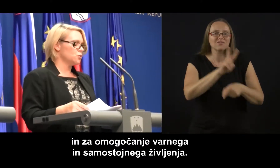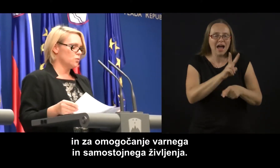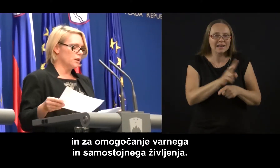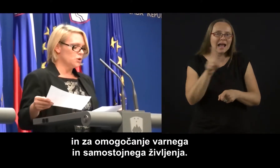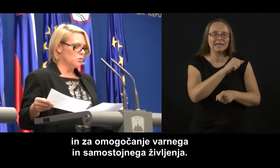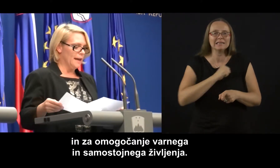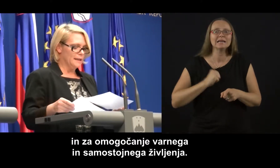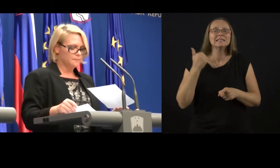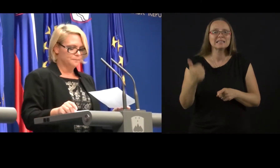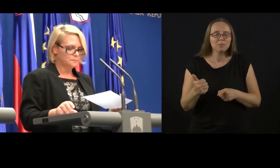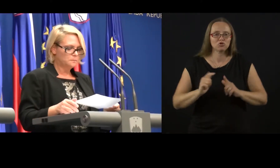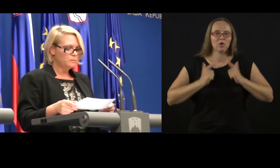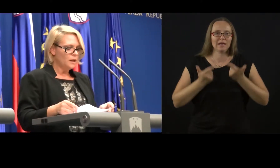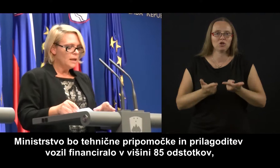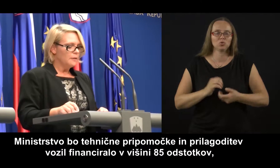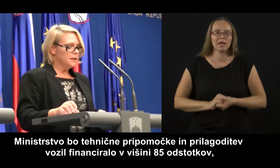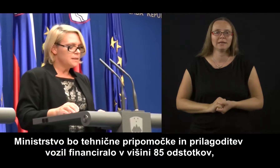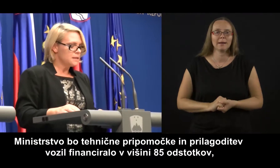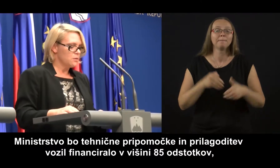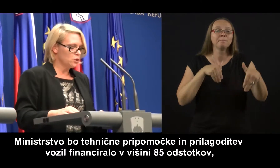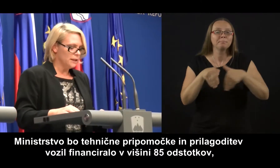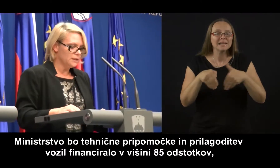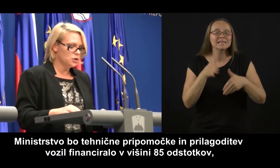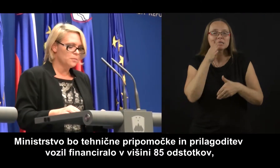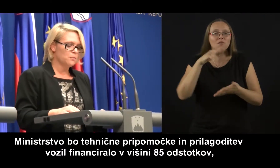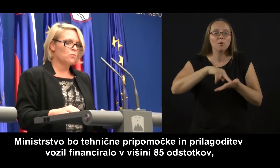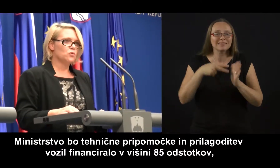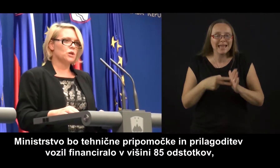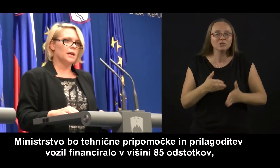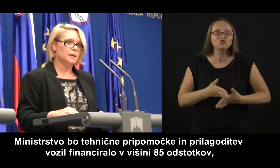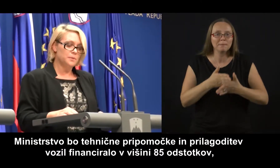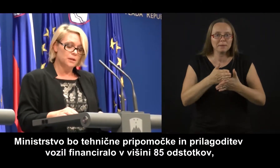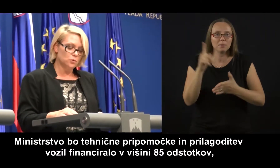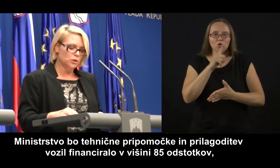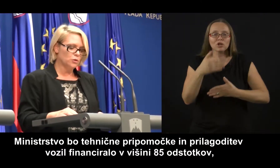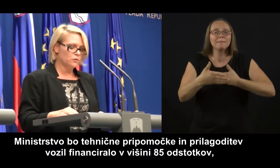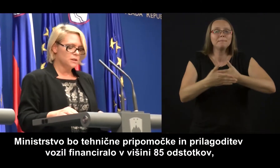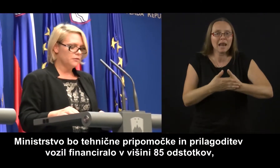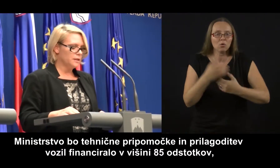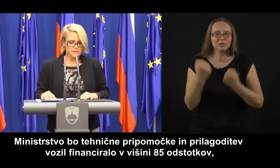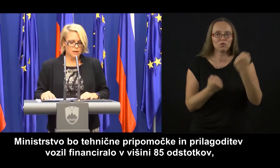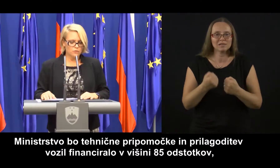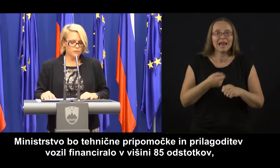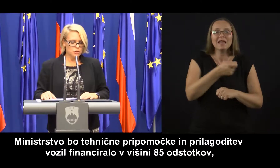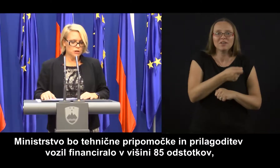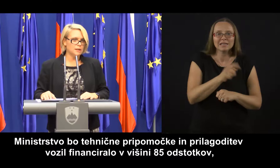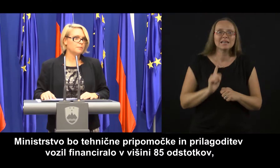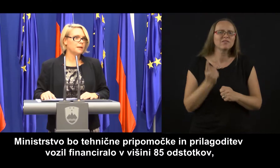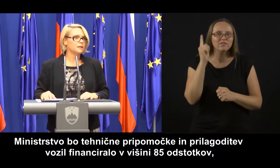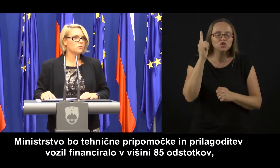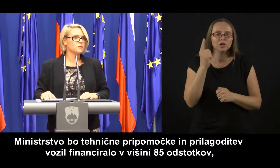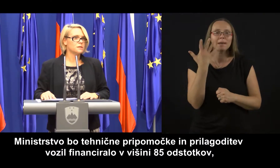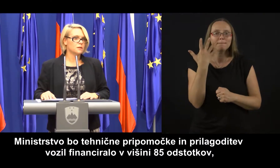in samostojnega življenja. Ministrstvo bo tehnične pripomočke in prilagoditev vozil financiralo v